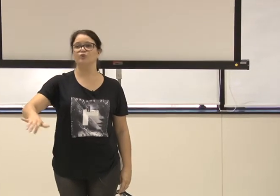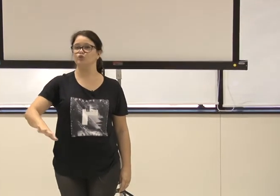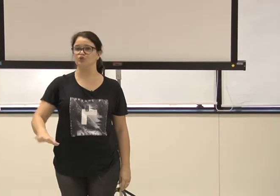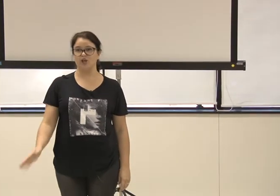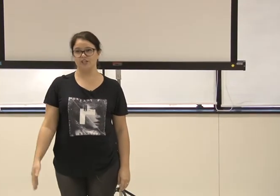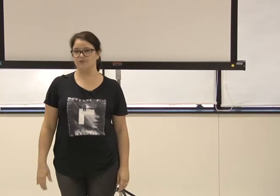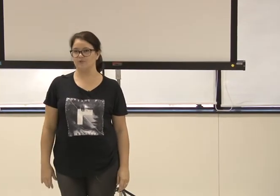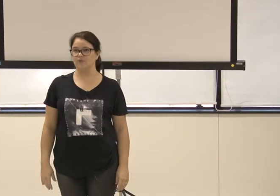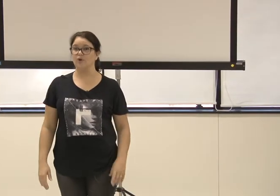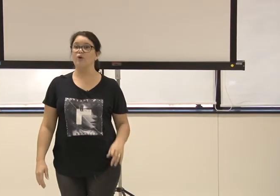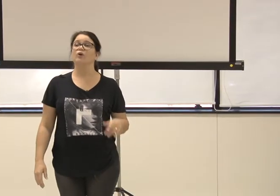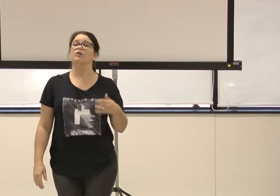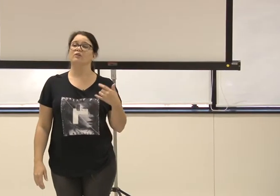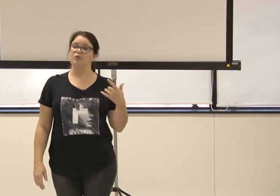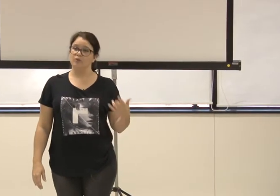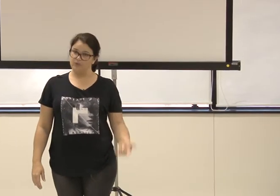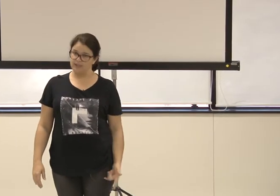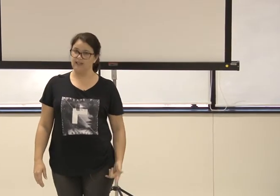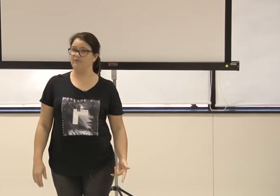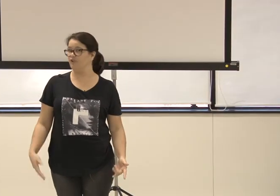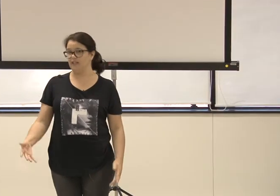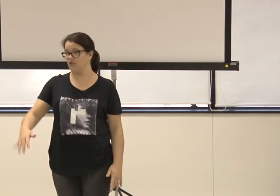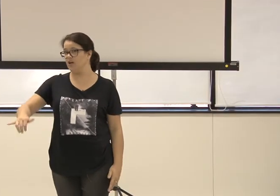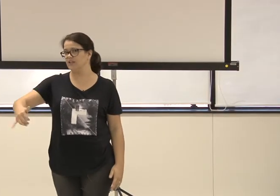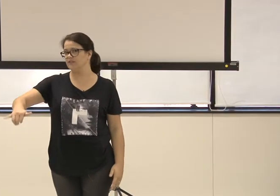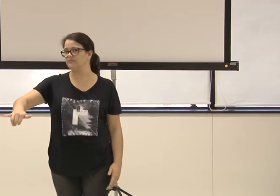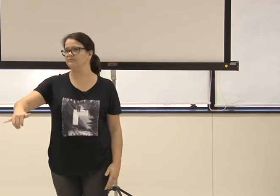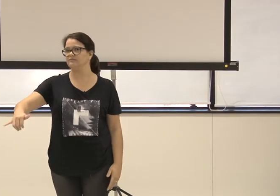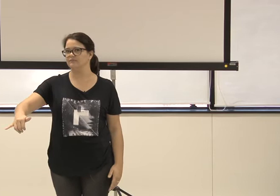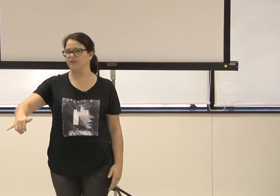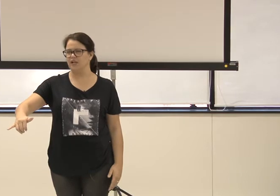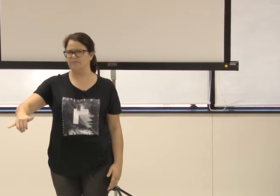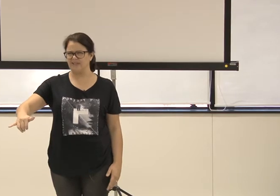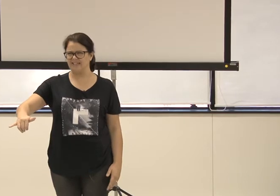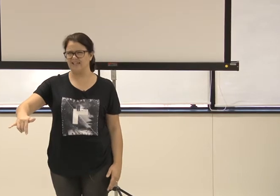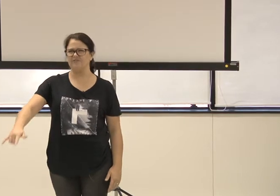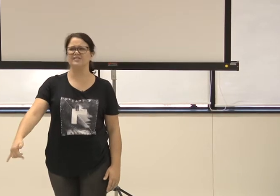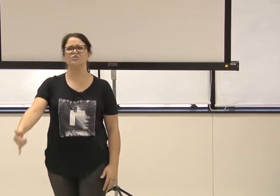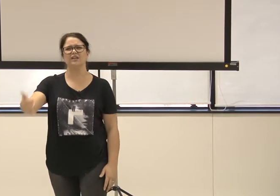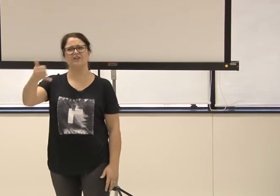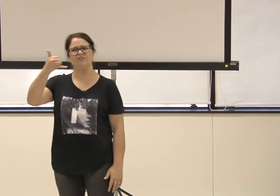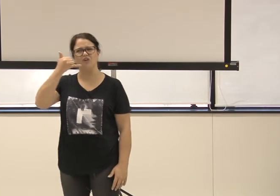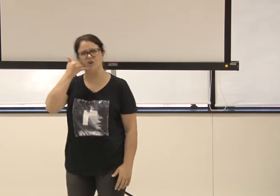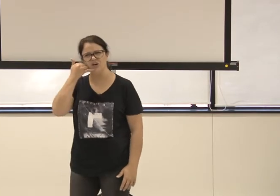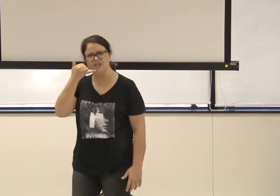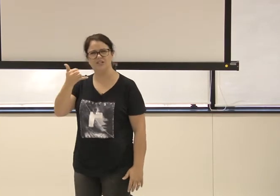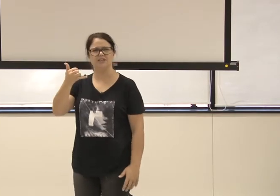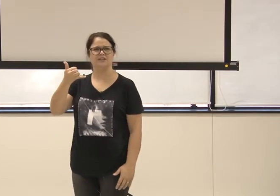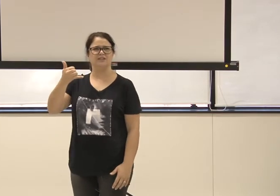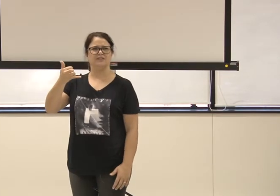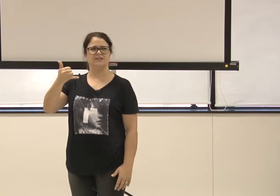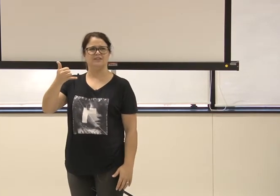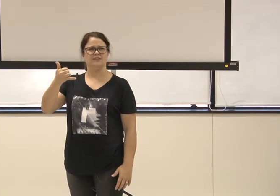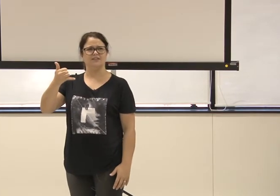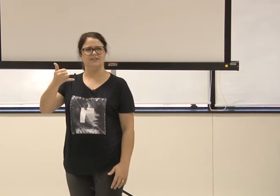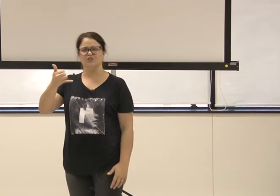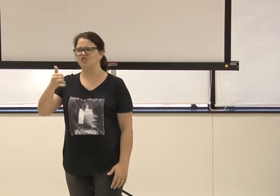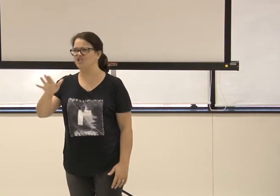Só isso. Isso. O telefone está tocando. Precisei fazer o telefone,